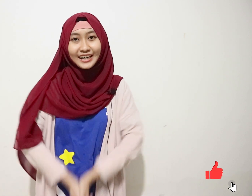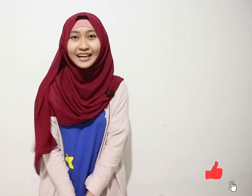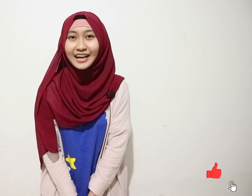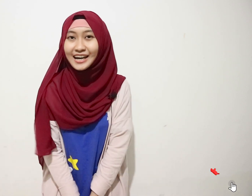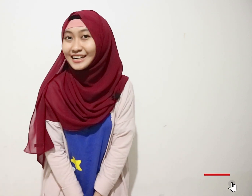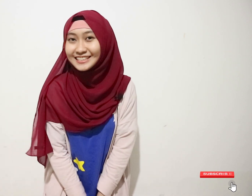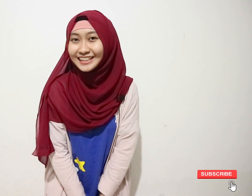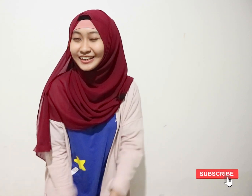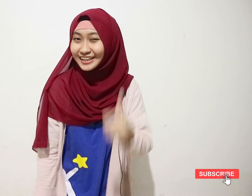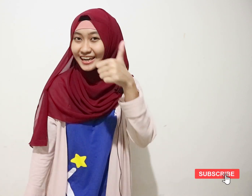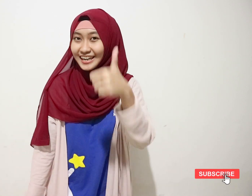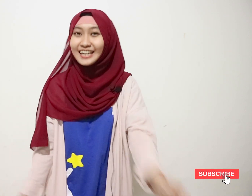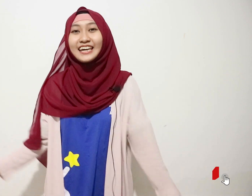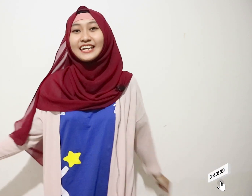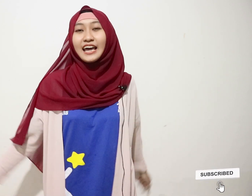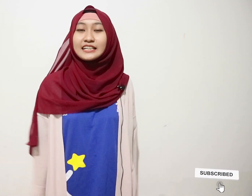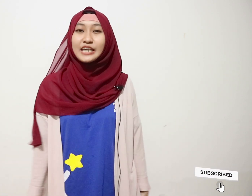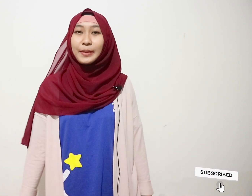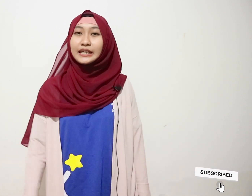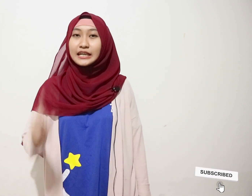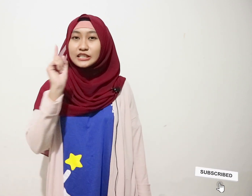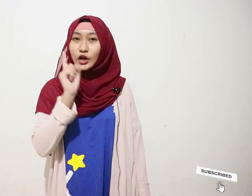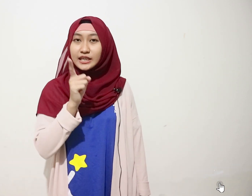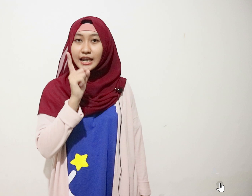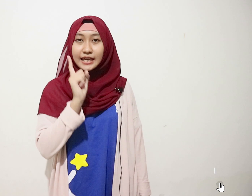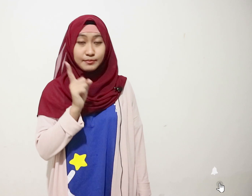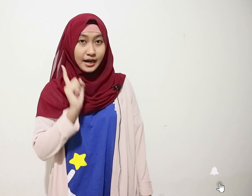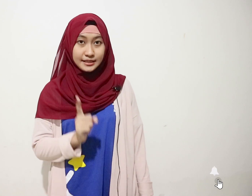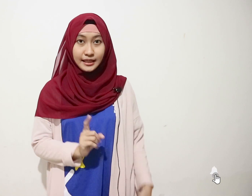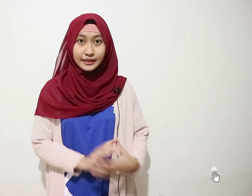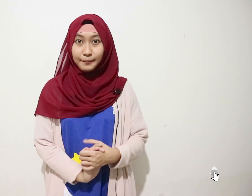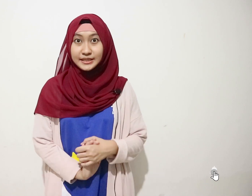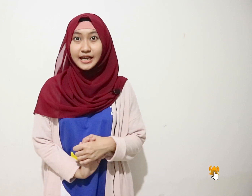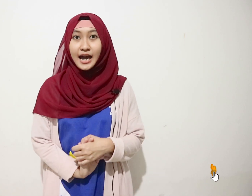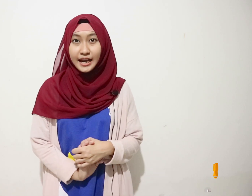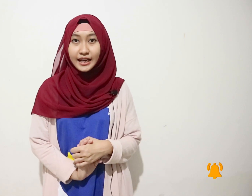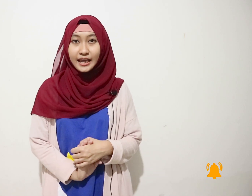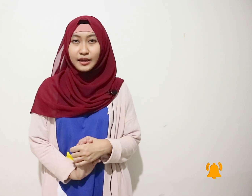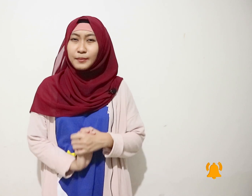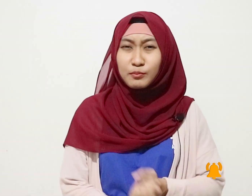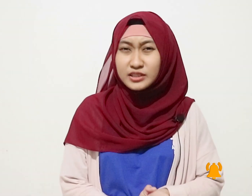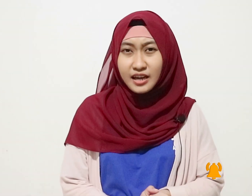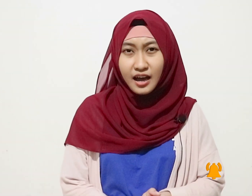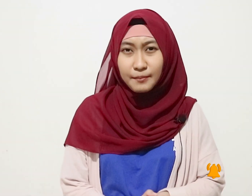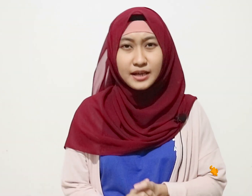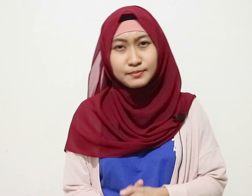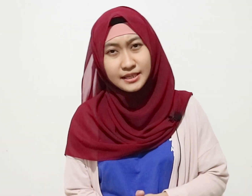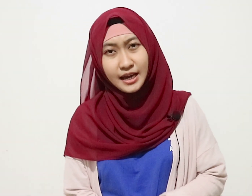ada kakak-kakak di sini, oke? Okay? Nah, siapa nih yang di sekolahnya lagi bahas tentang pecahan? Pada pusing nggak bahas pecahan?